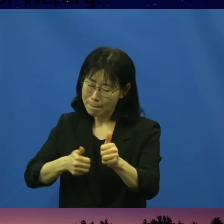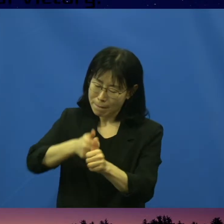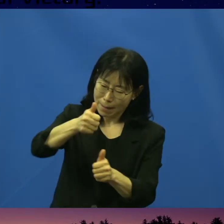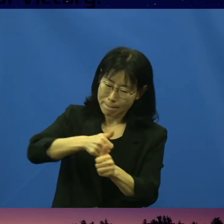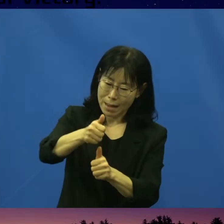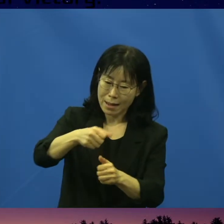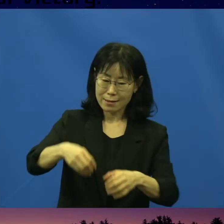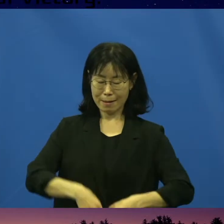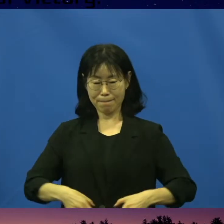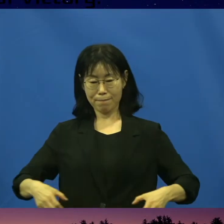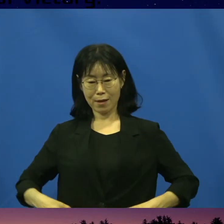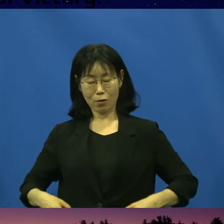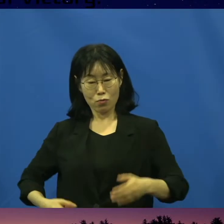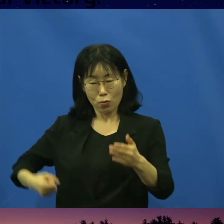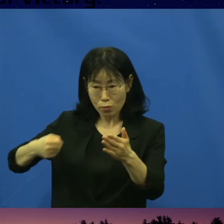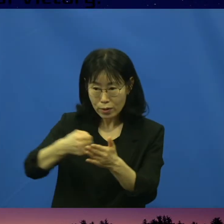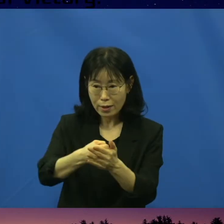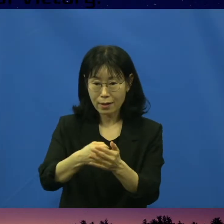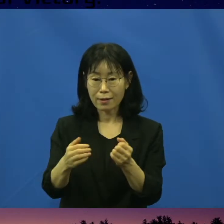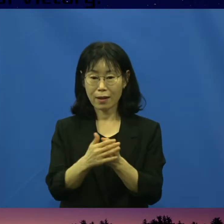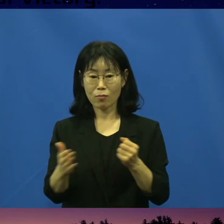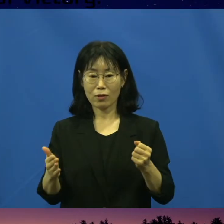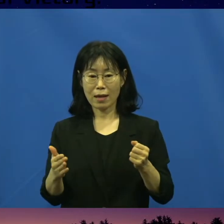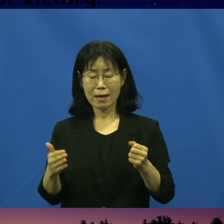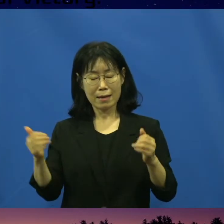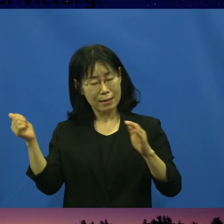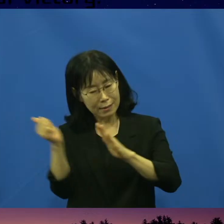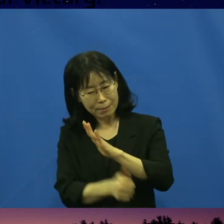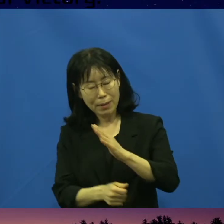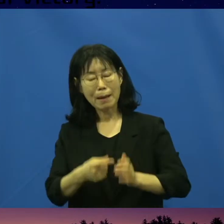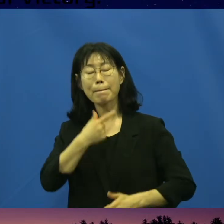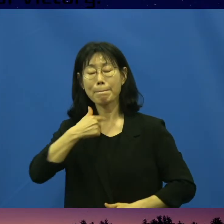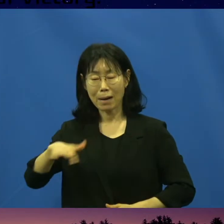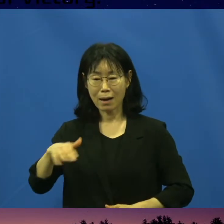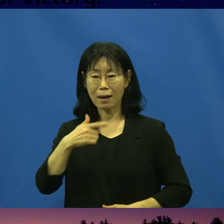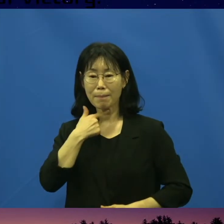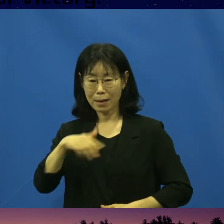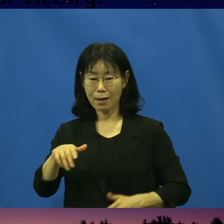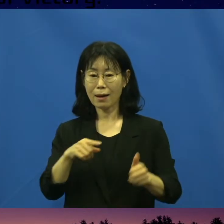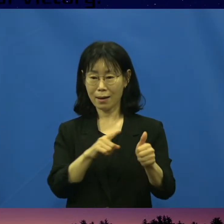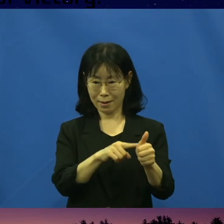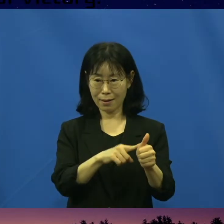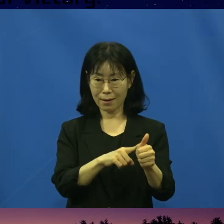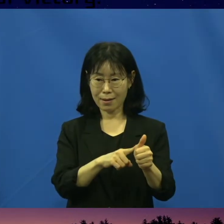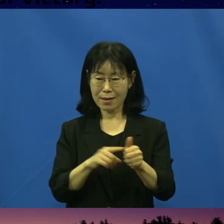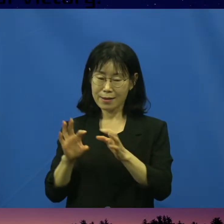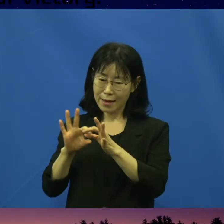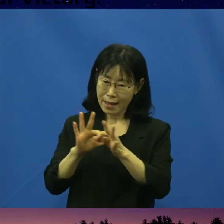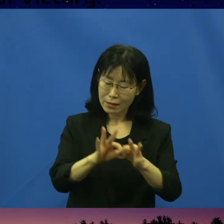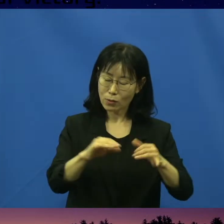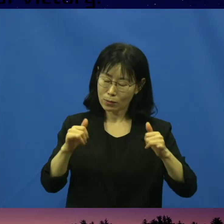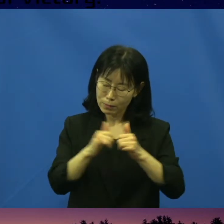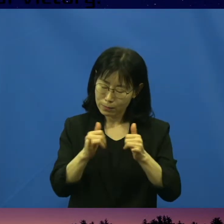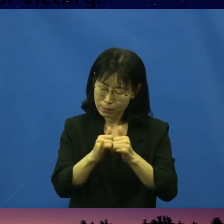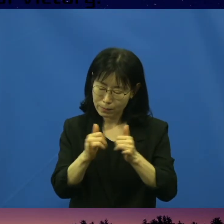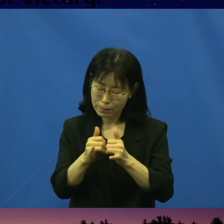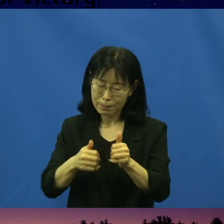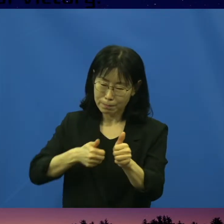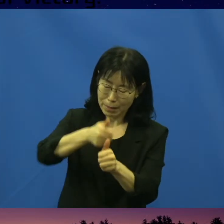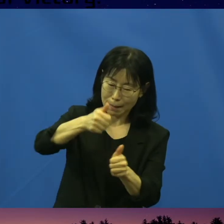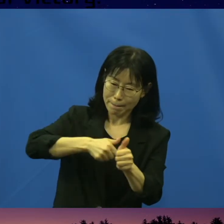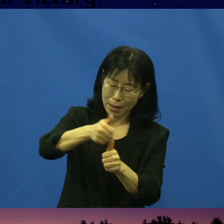용기가 있고 천하에 무서운 게 없어요. 예, 그거 앞만 보고 달려온 거죠. 수많은 죽음의 위기를 사선을